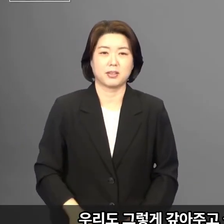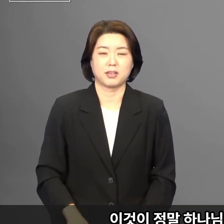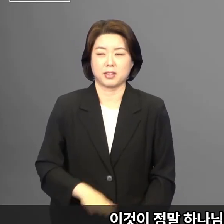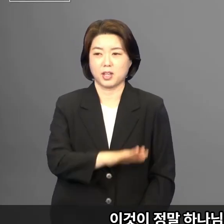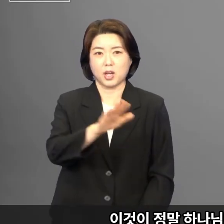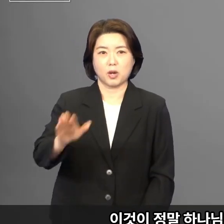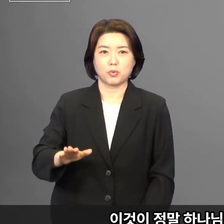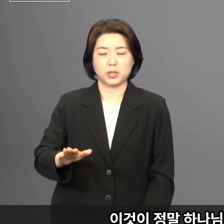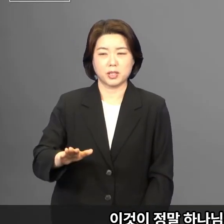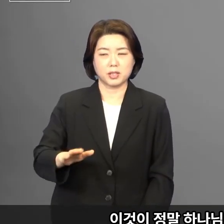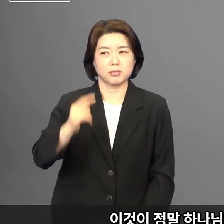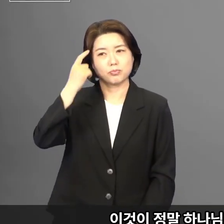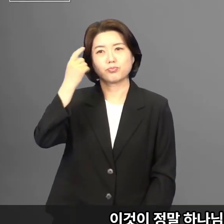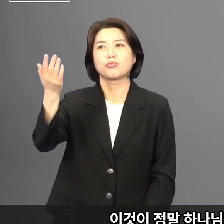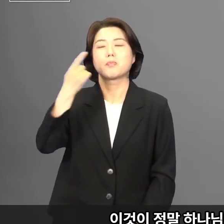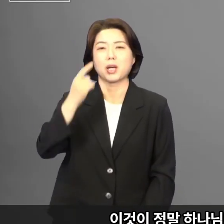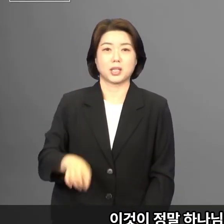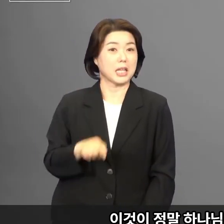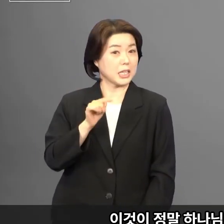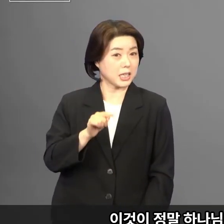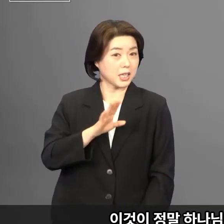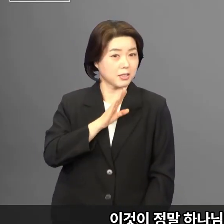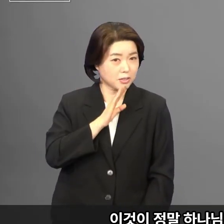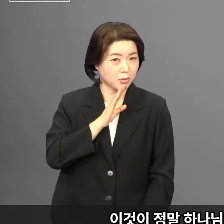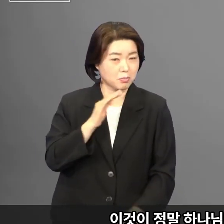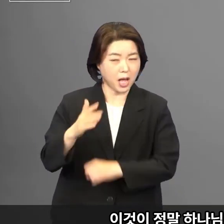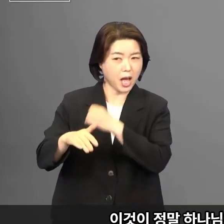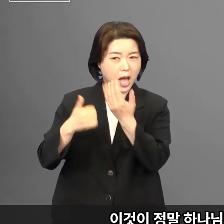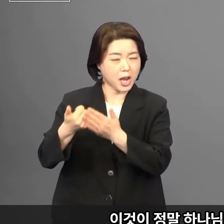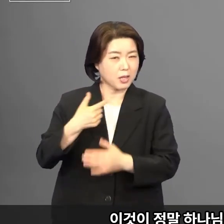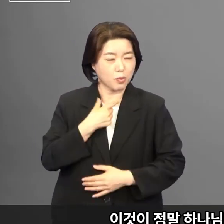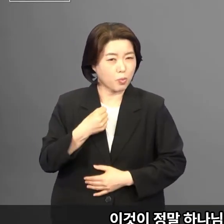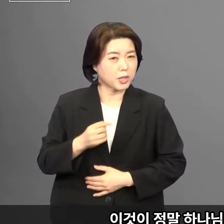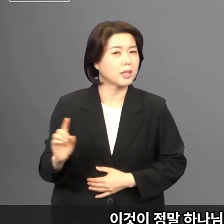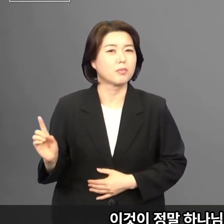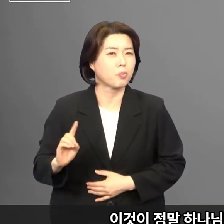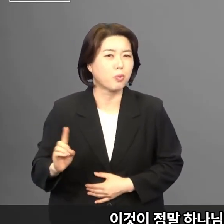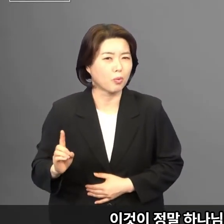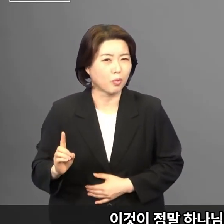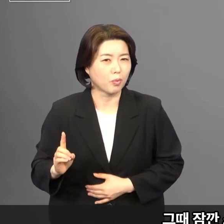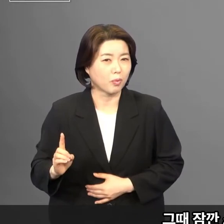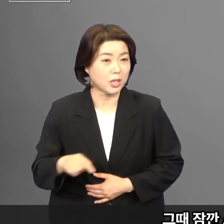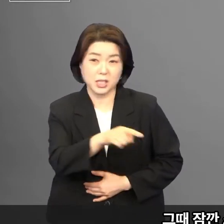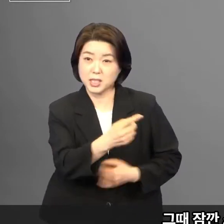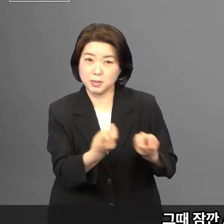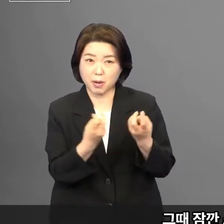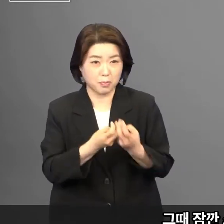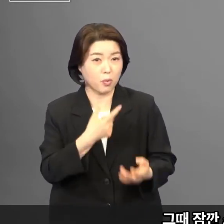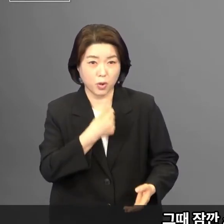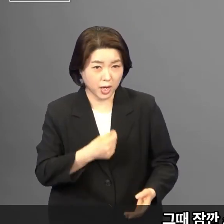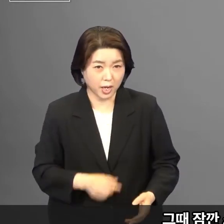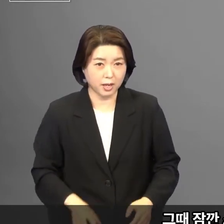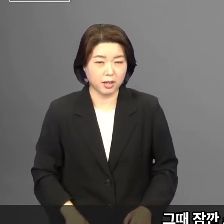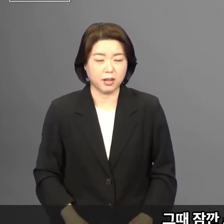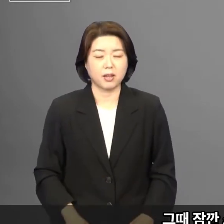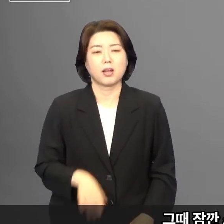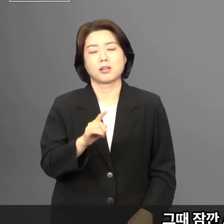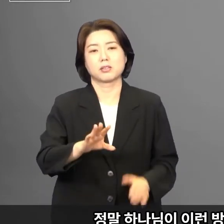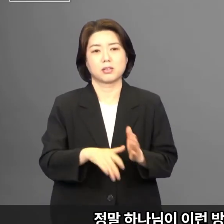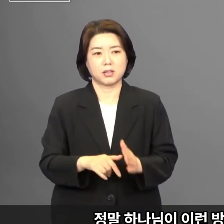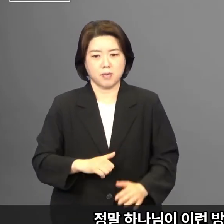우리는 물어야 됩니다. 이것이 정말 하나님이 이걸 원하시는 것일까? 그때 잠깐 스탑을 해야